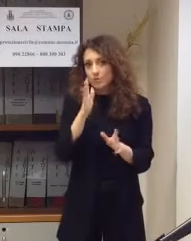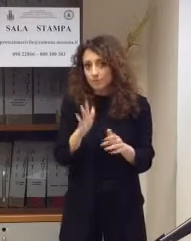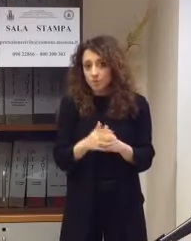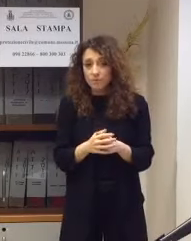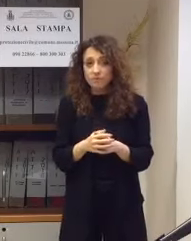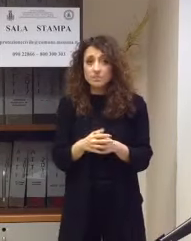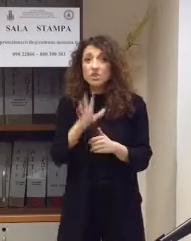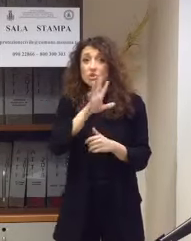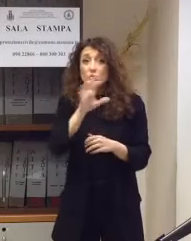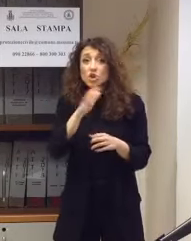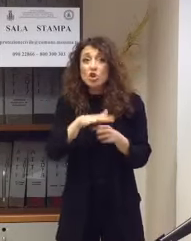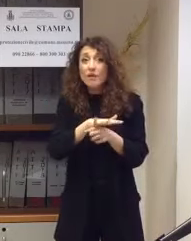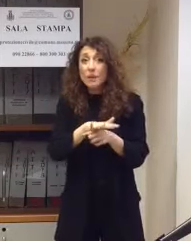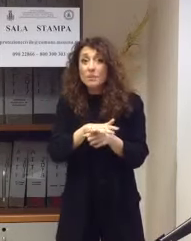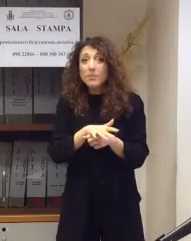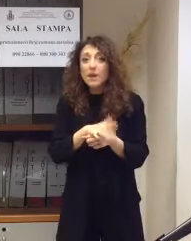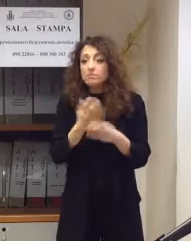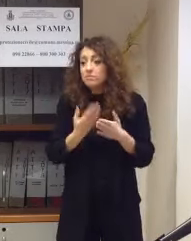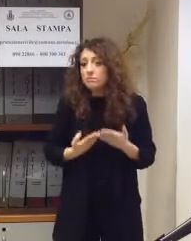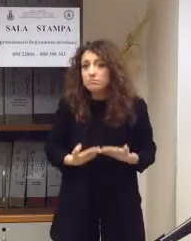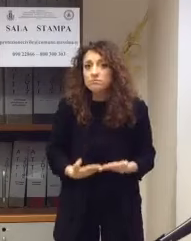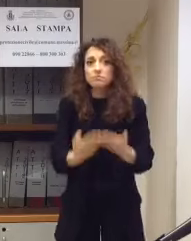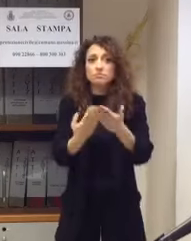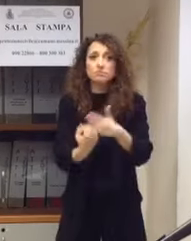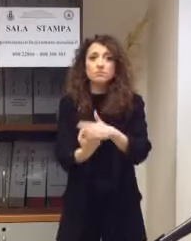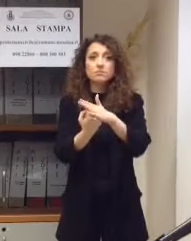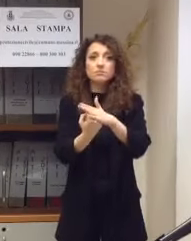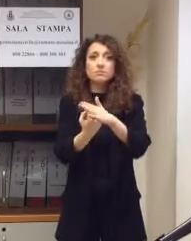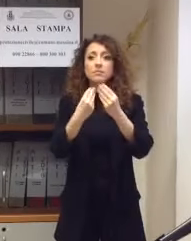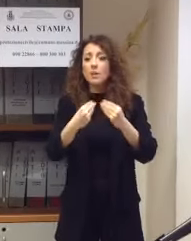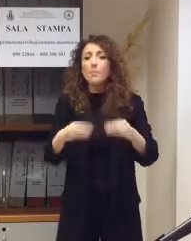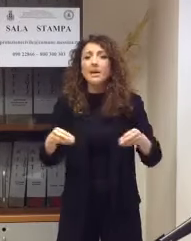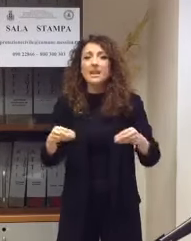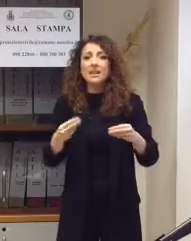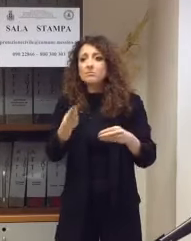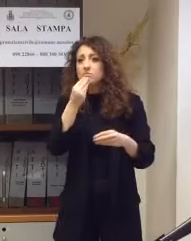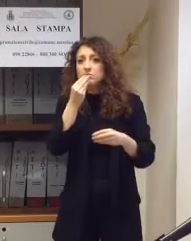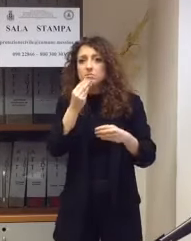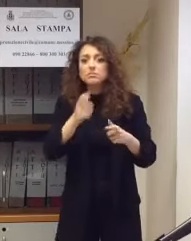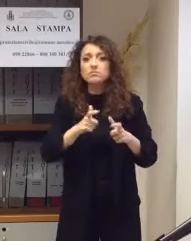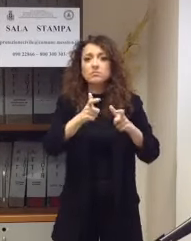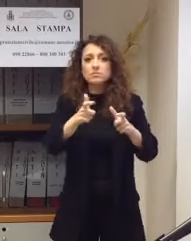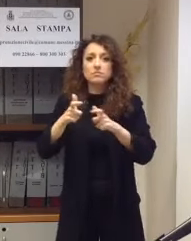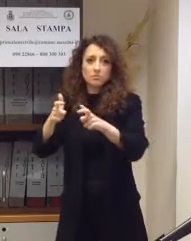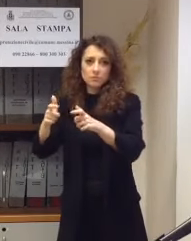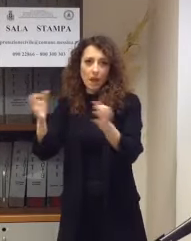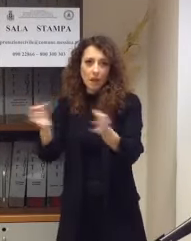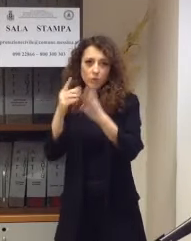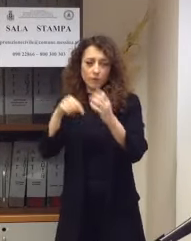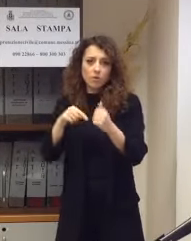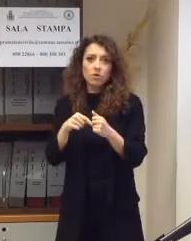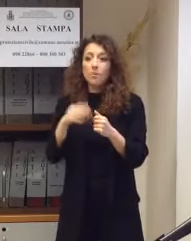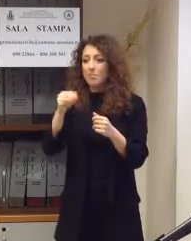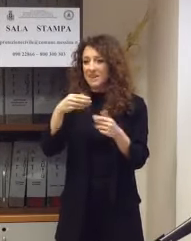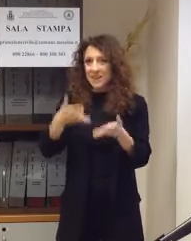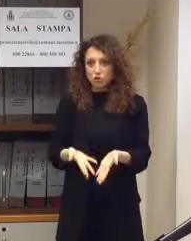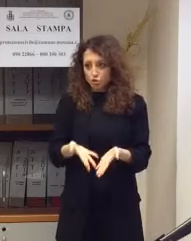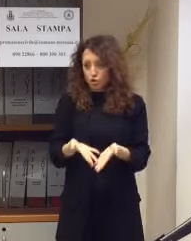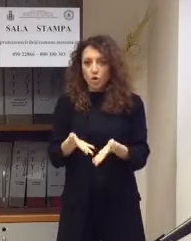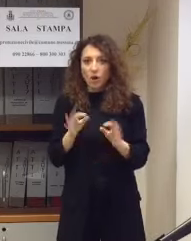vengono assistite attraverso forniture materiali. E ne approfitto da questa interruzione per dire questo. Mi arriva quest'altro